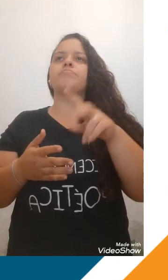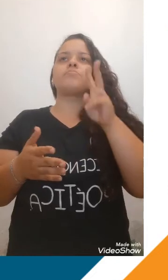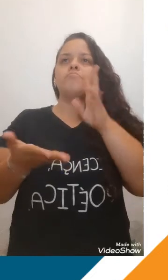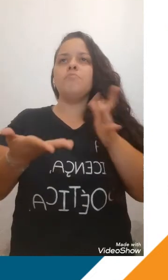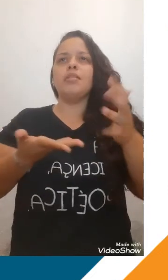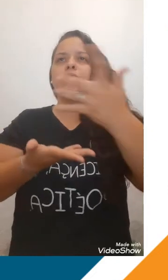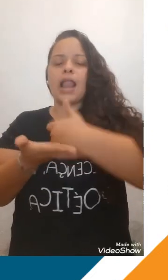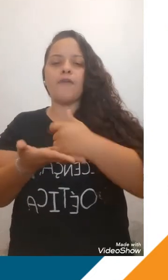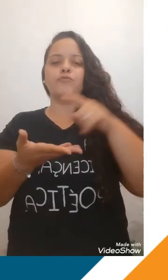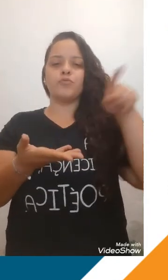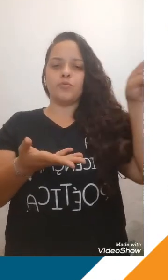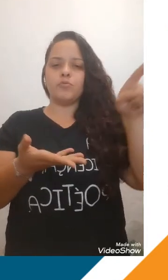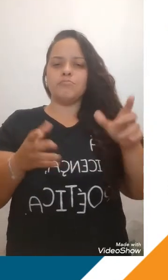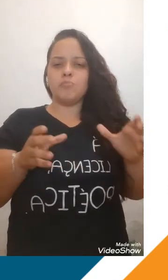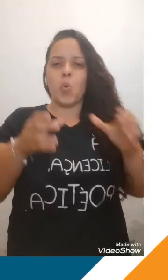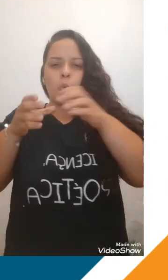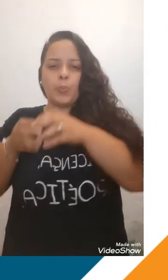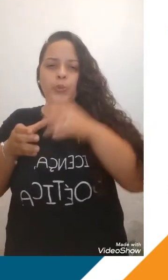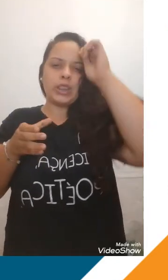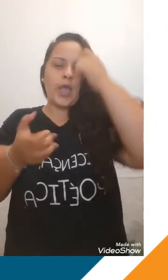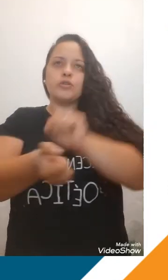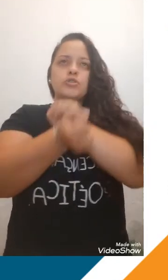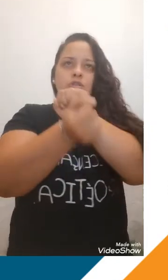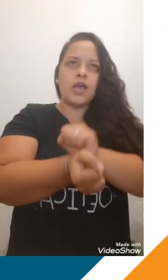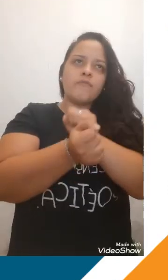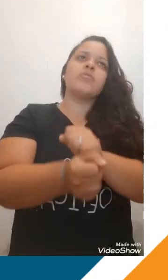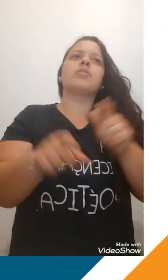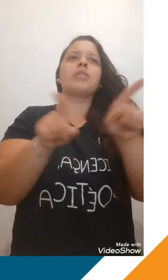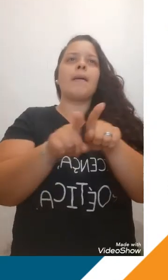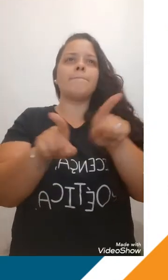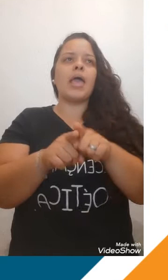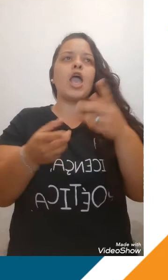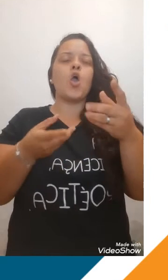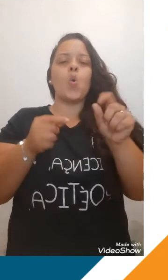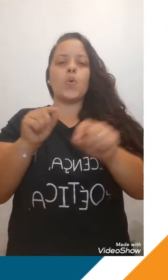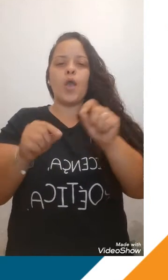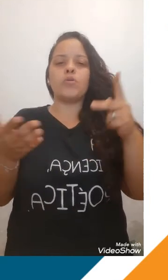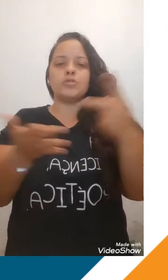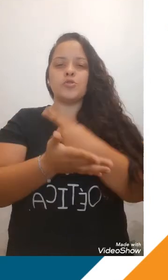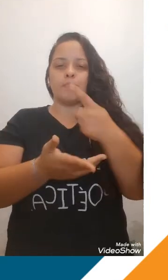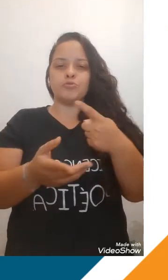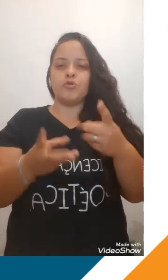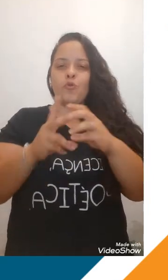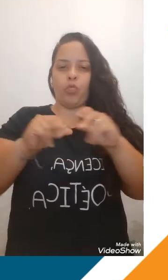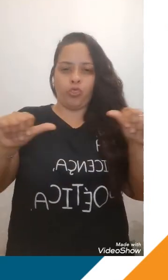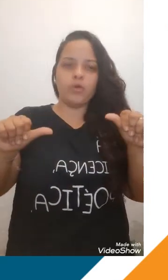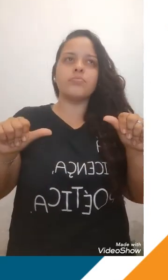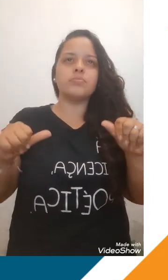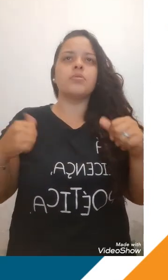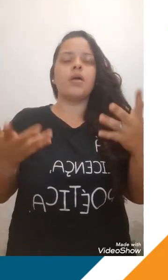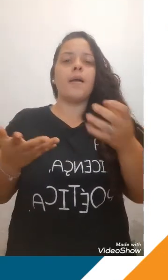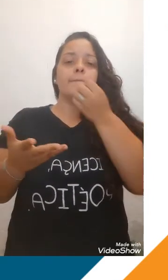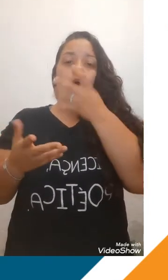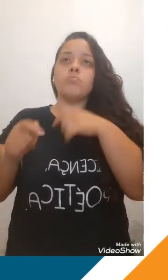para o Brasil e as consequências de sua extinção permitem afirmar. Bom, eu sublinhei mais uma vez aquilo que é importante da